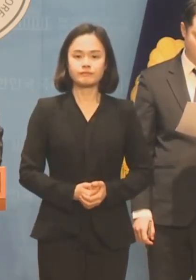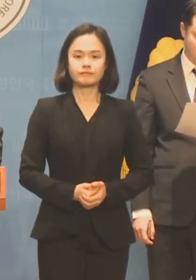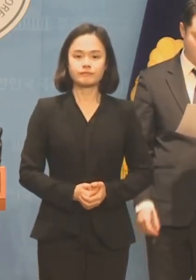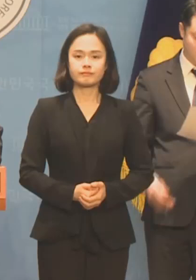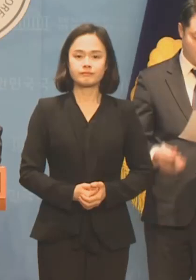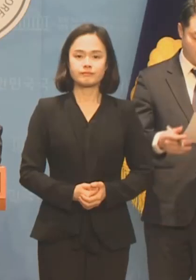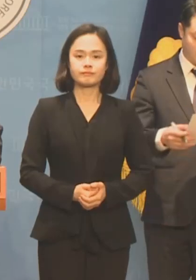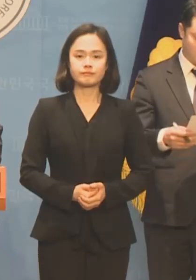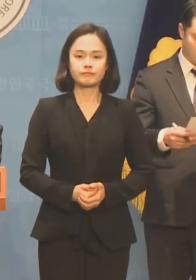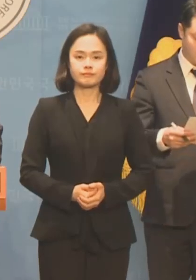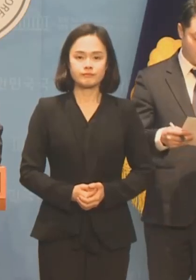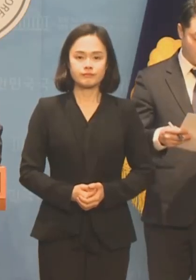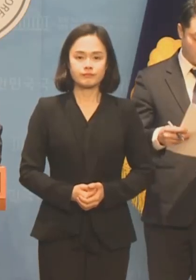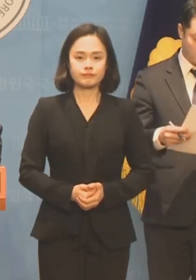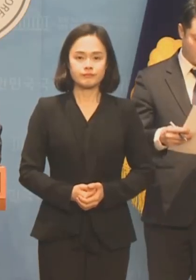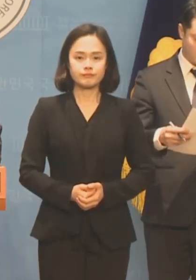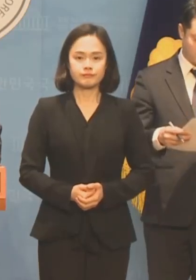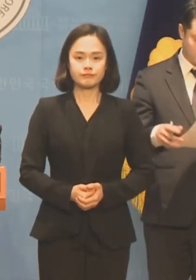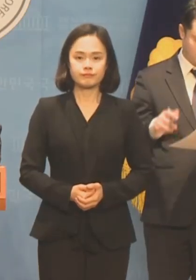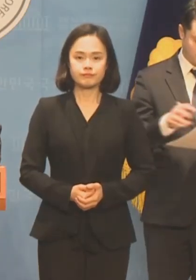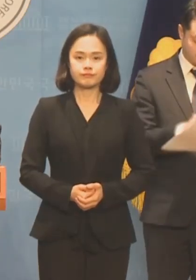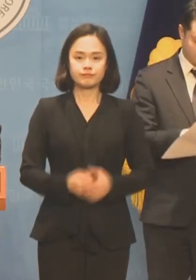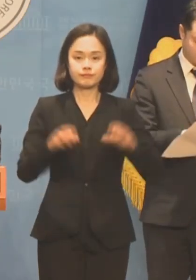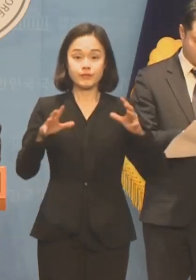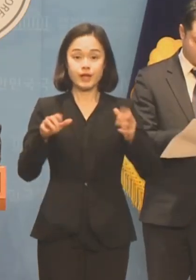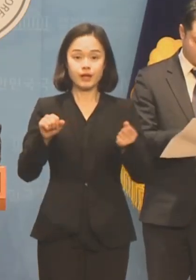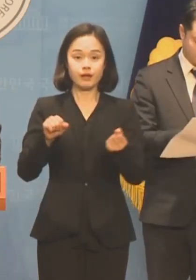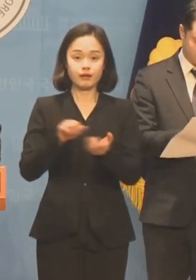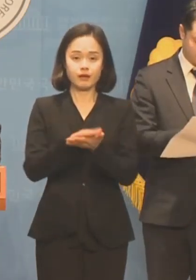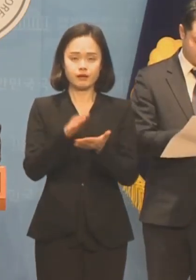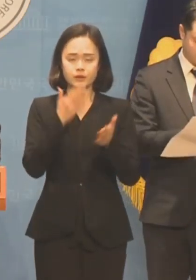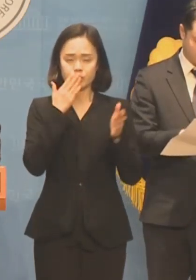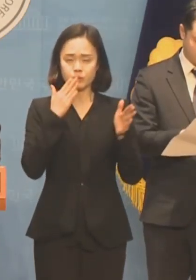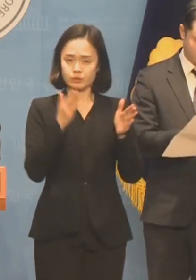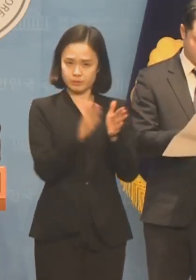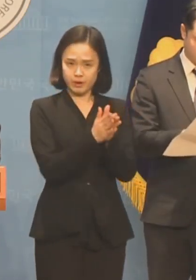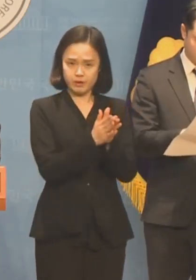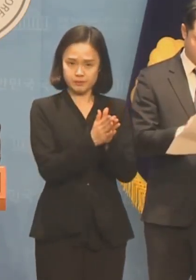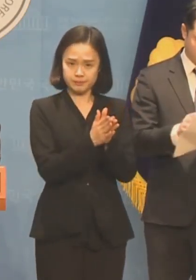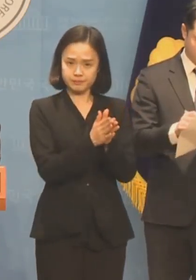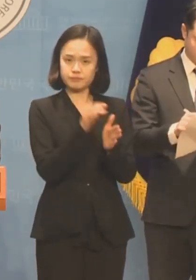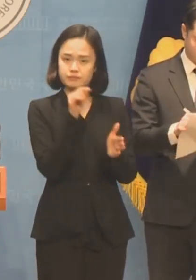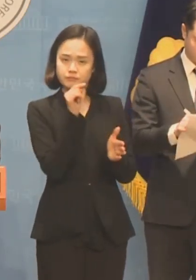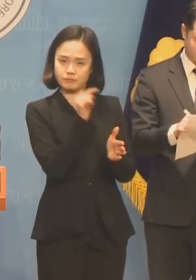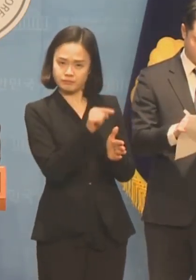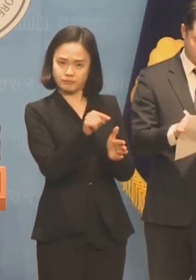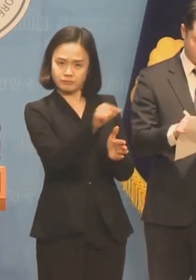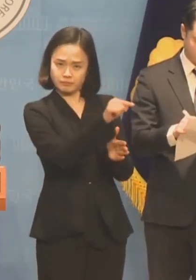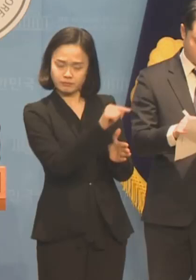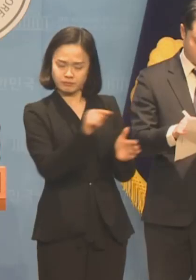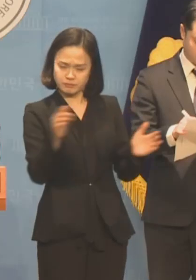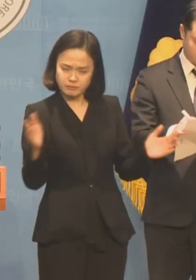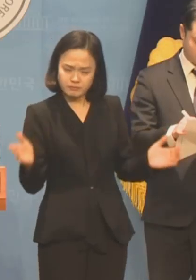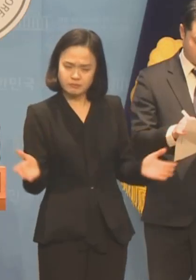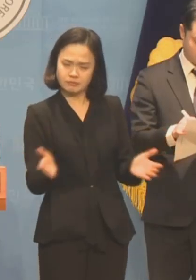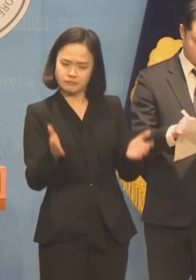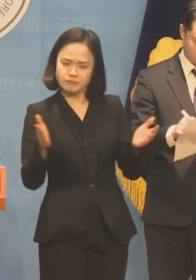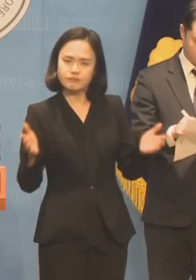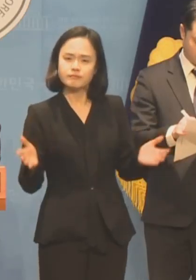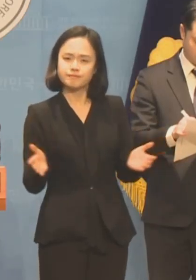네, 저희들이 내란 공범, 내란 폭동과 관련된 선전 선동에